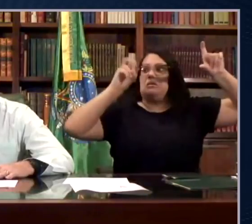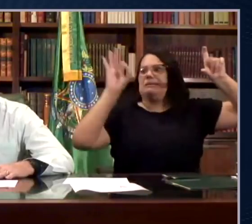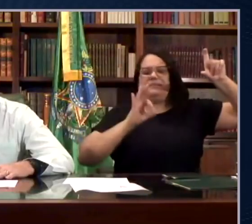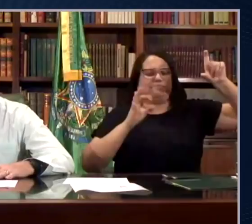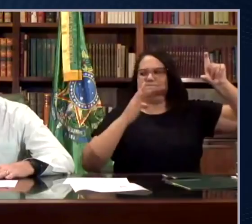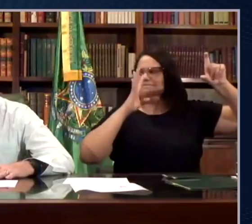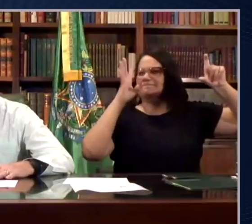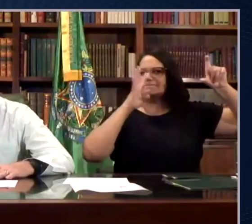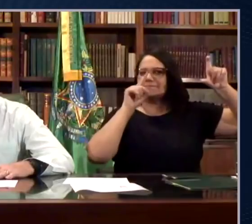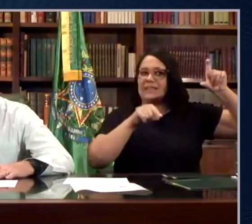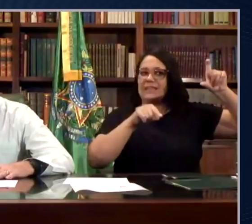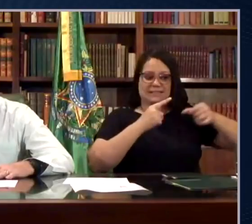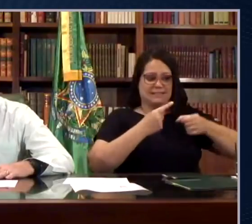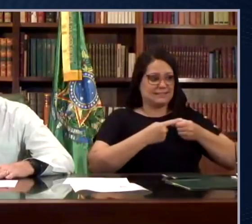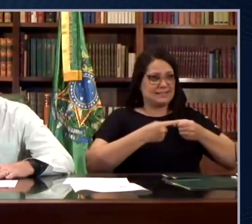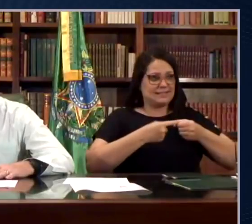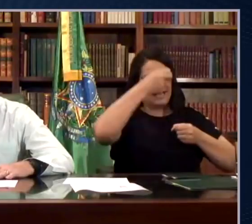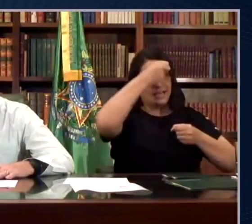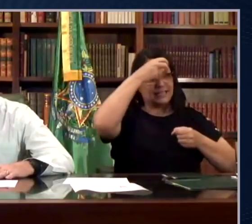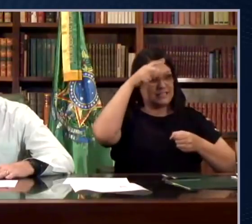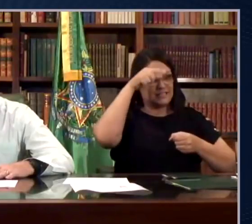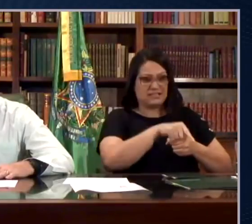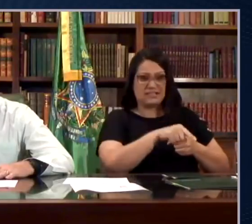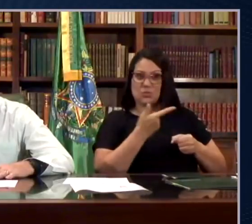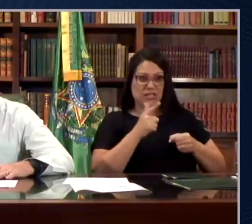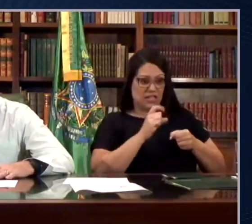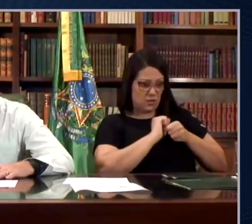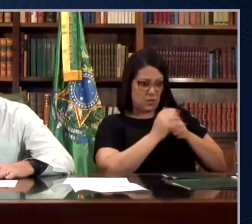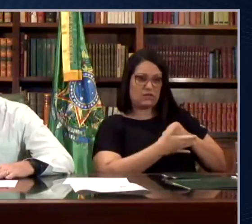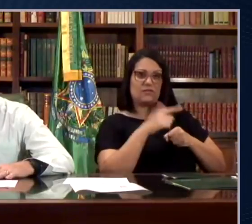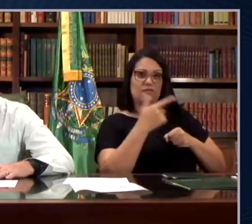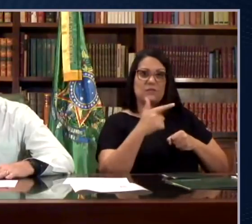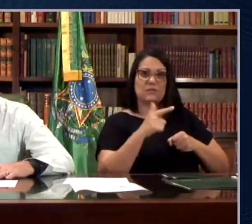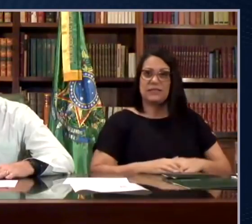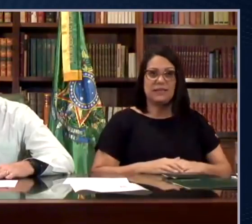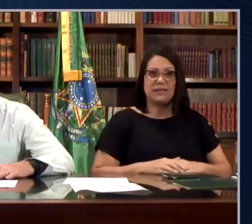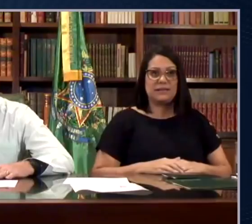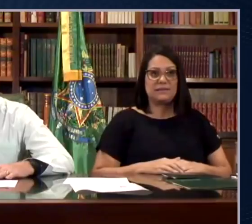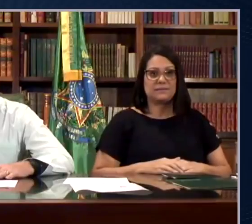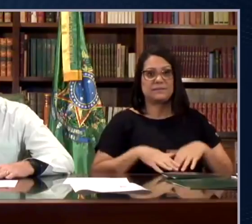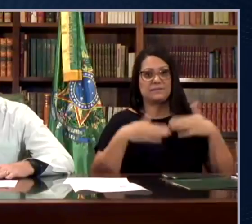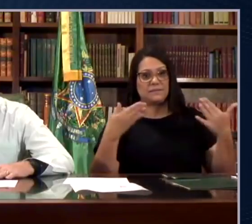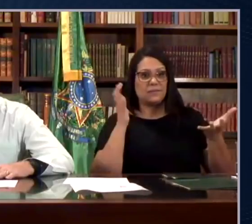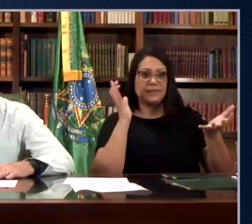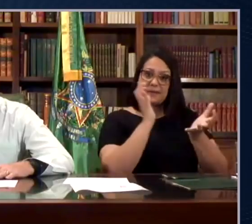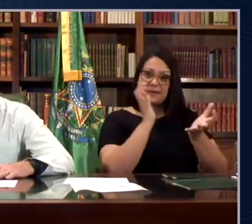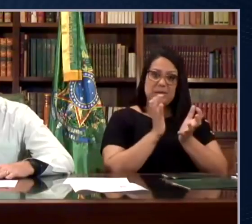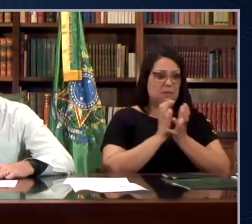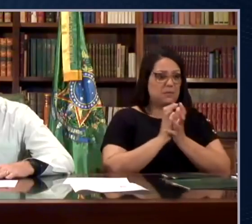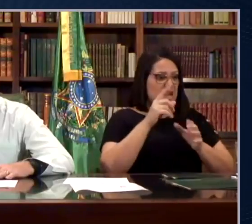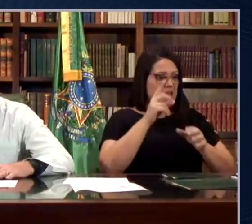fora da rota, comprovadamente, e não estão seguindo esse negócio de